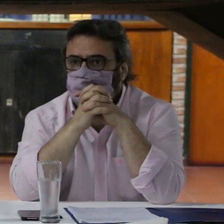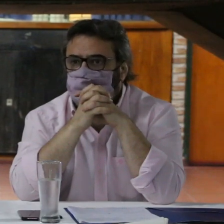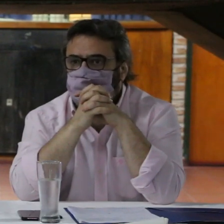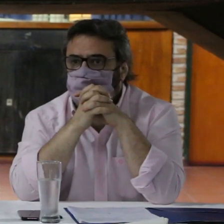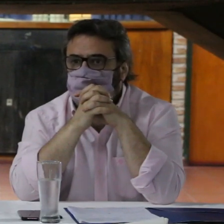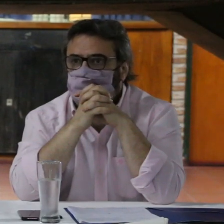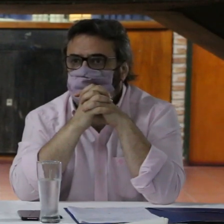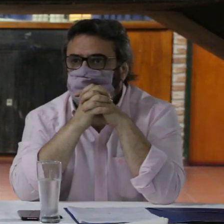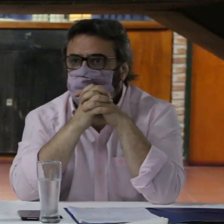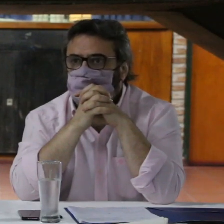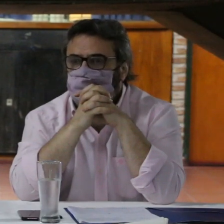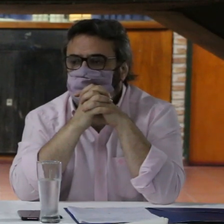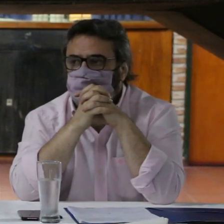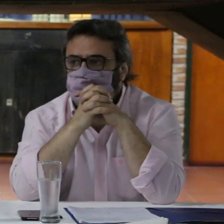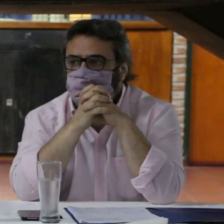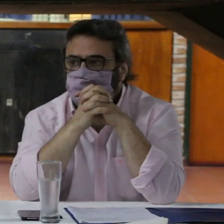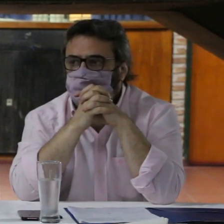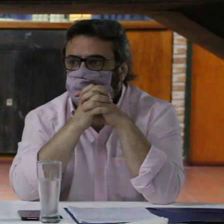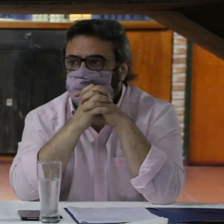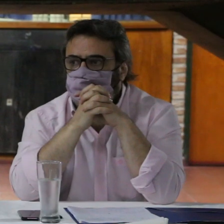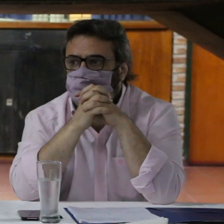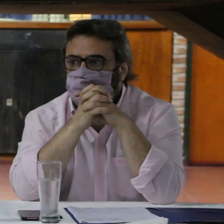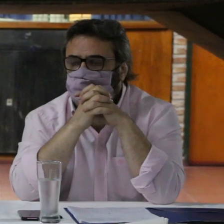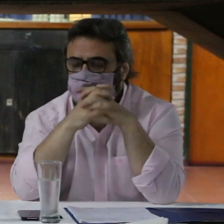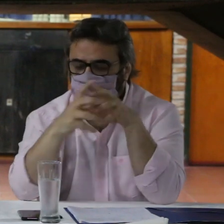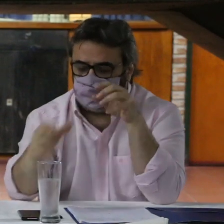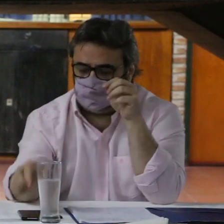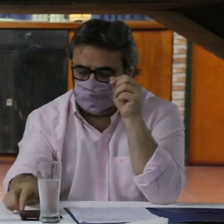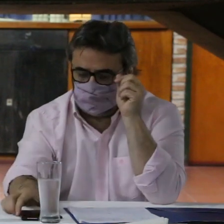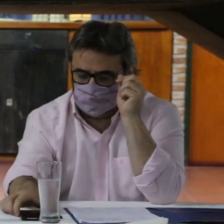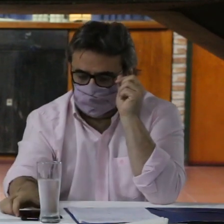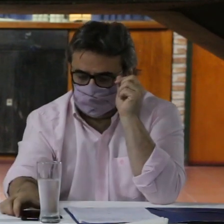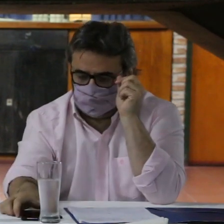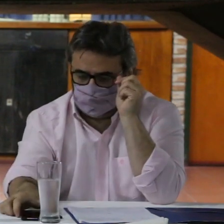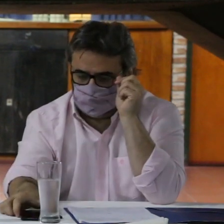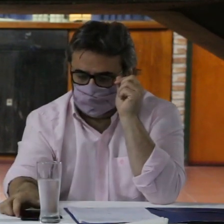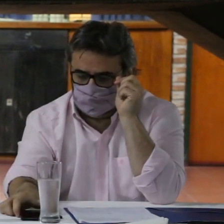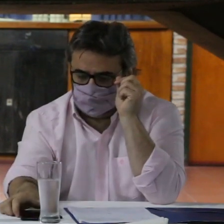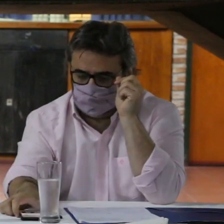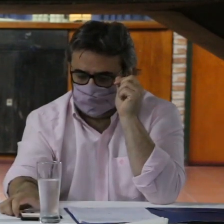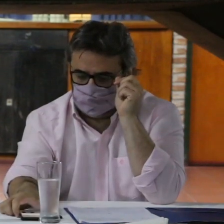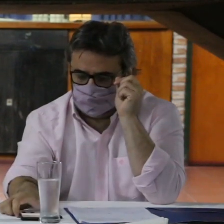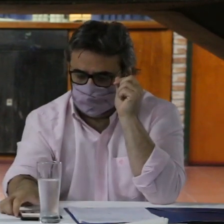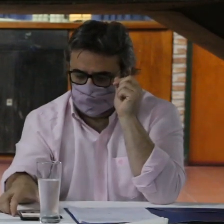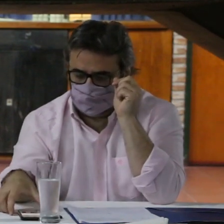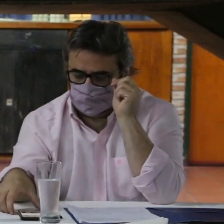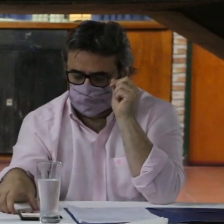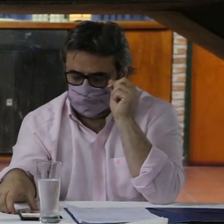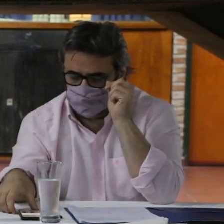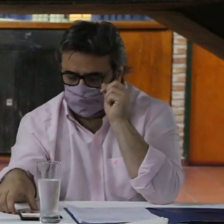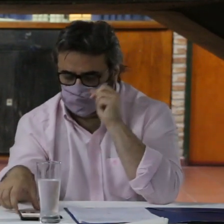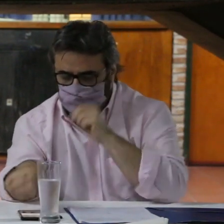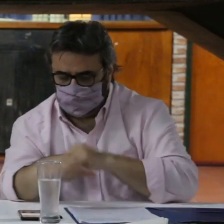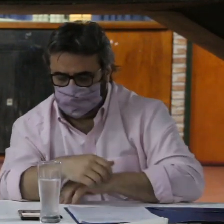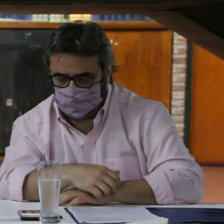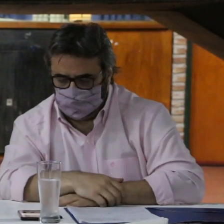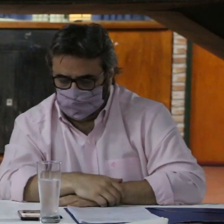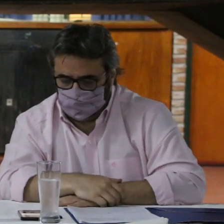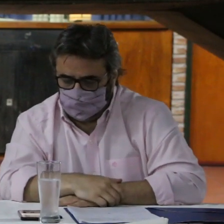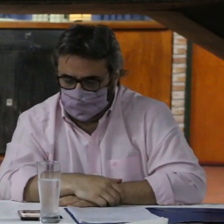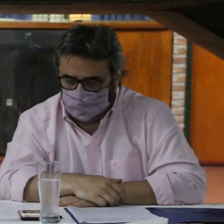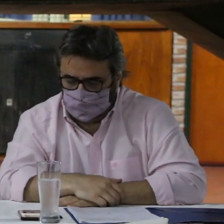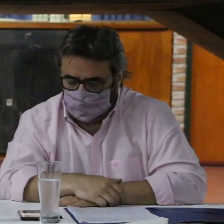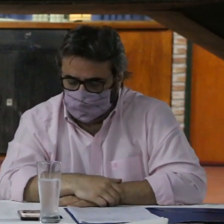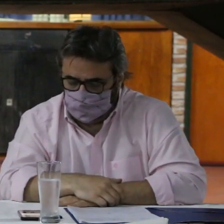háganle un saludito y pídanle que vuelva, que acá van a estar dadas las oportunidades. Muchísimas gracias,